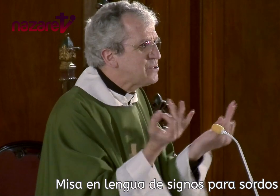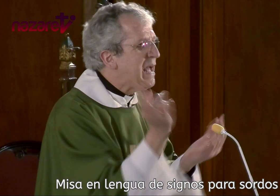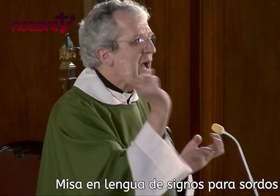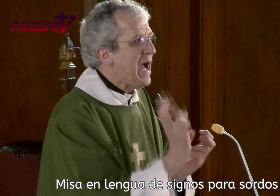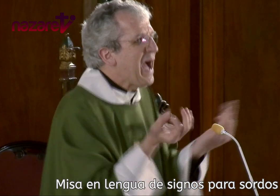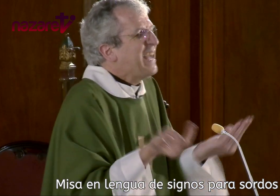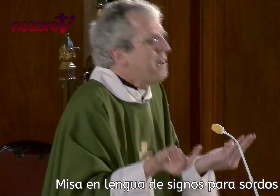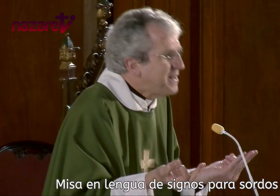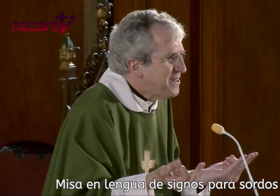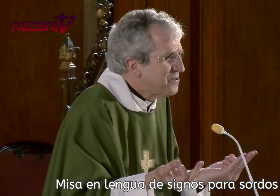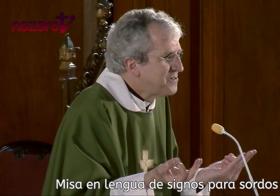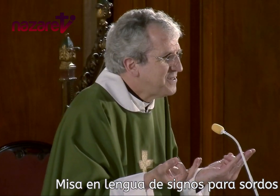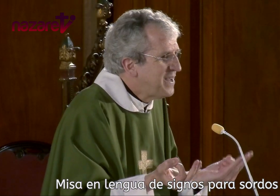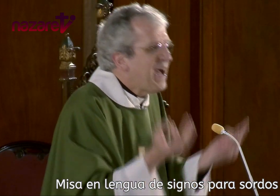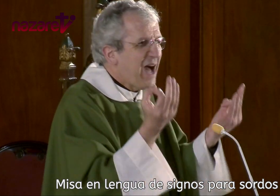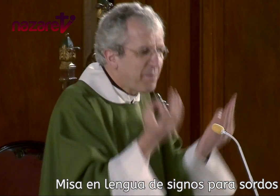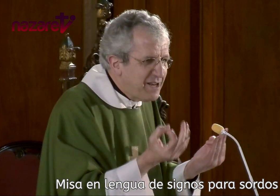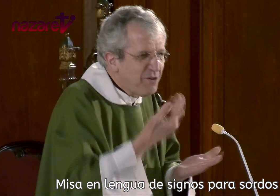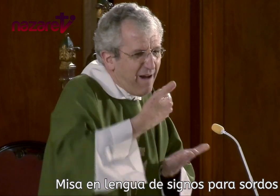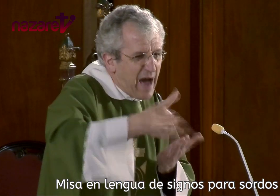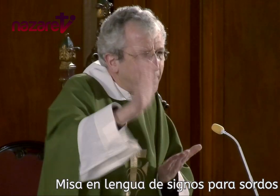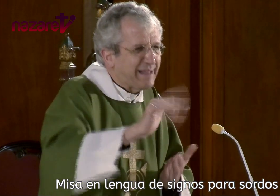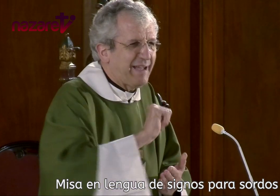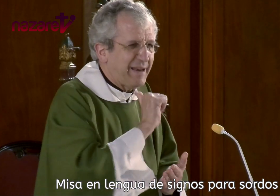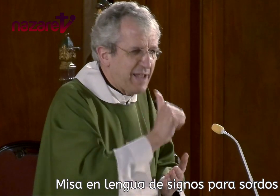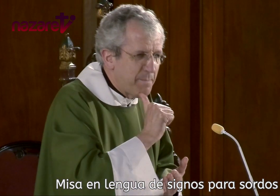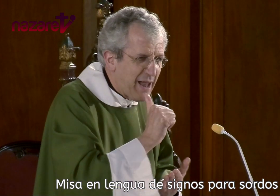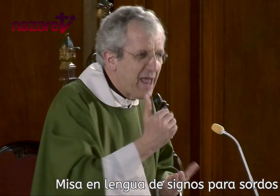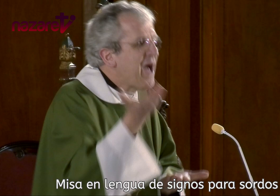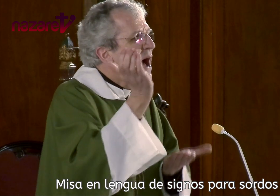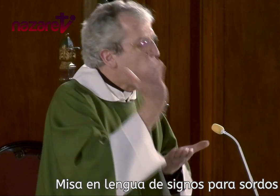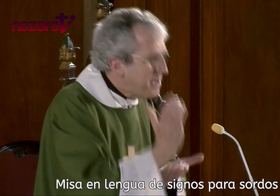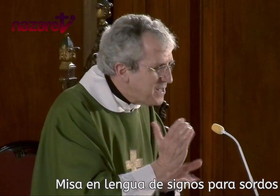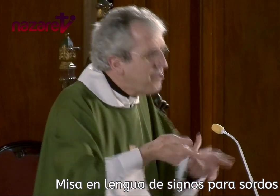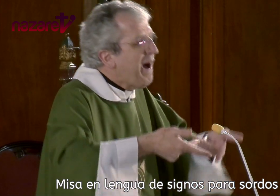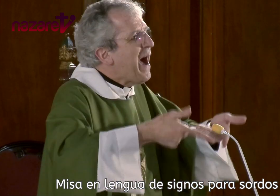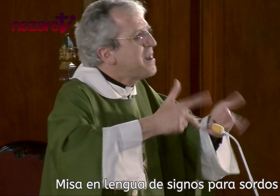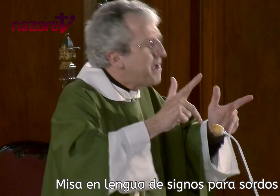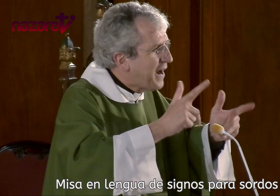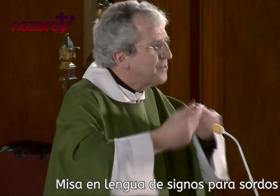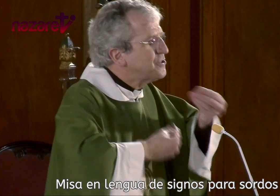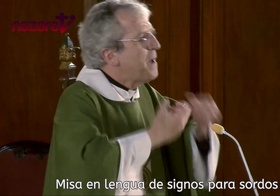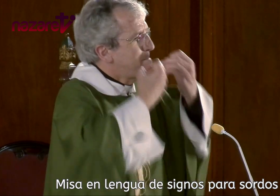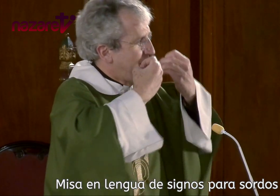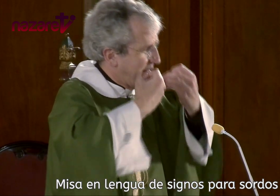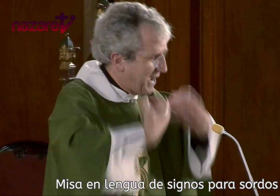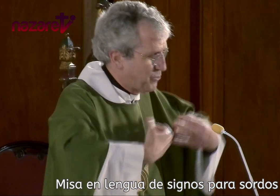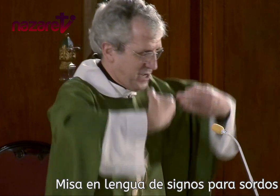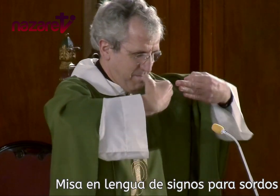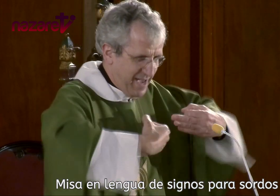aquí ha venido ha venido a apartar el mal ha venido a liberarnos para que hagamos el bien